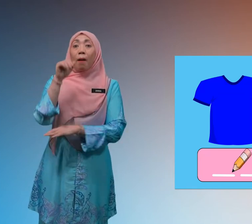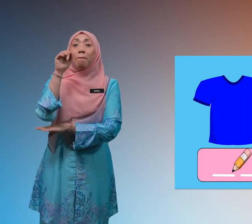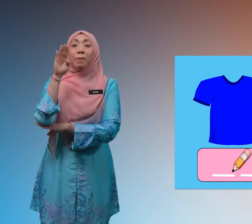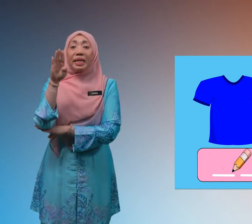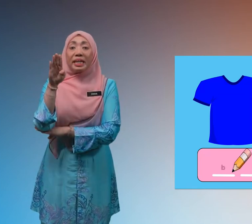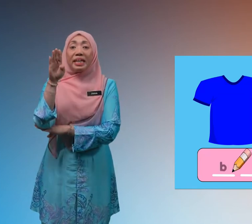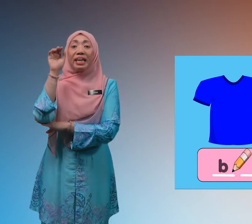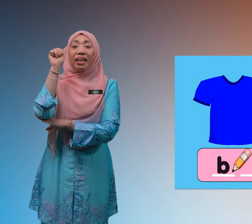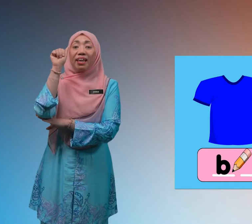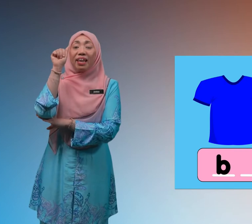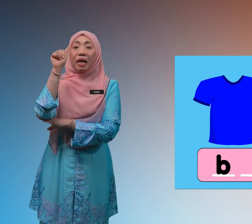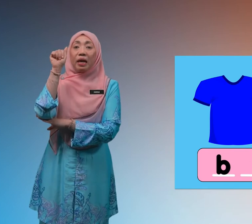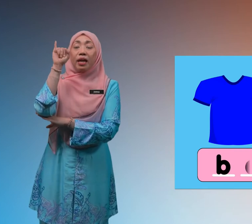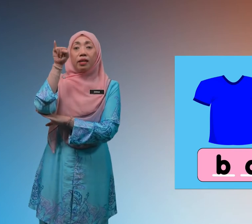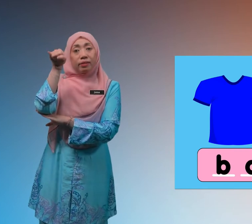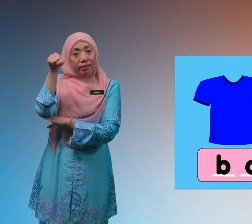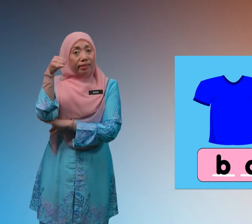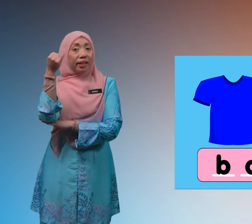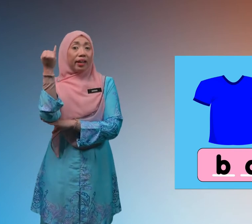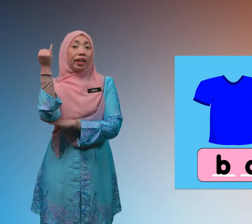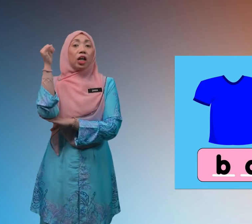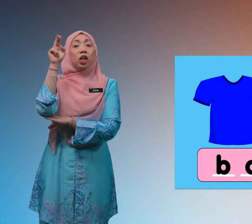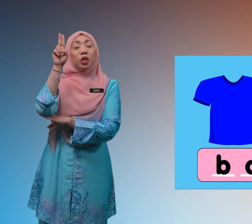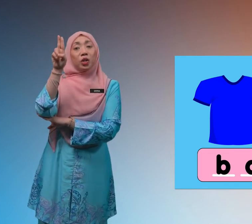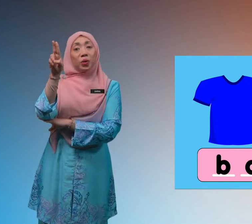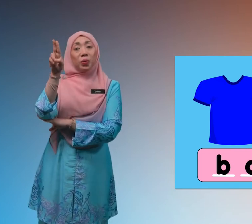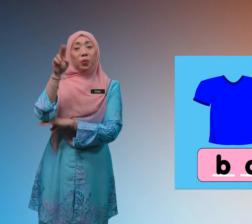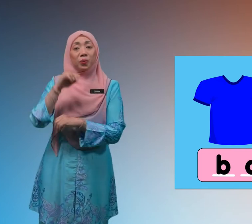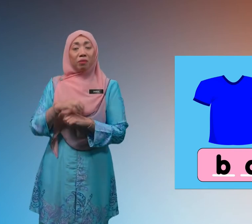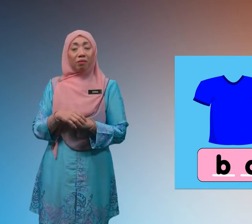B A J U.